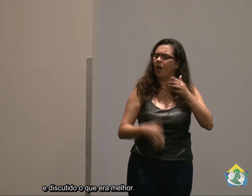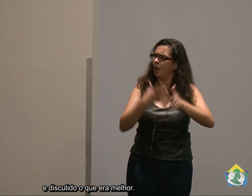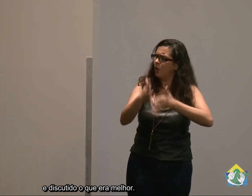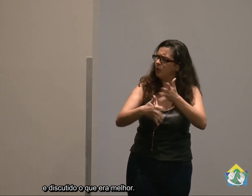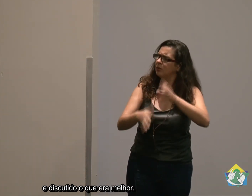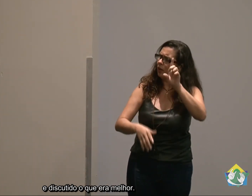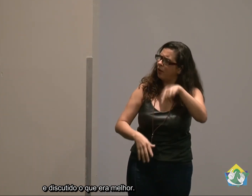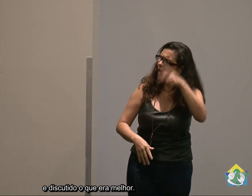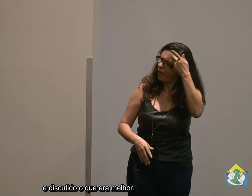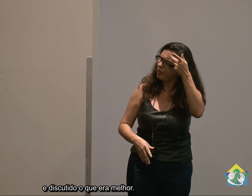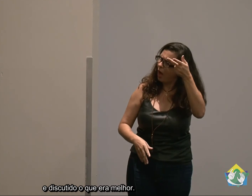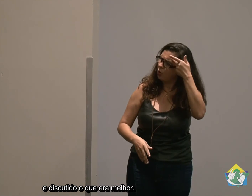discutindo o que era melhor